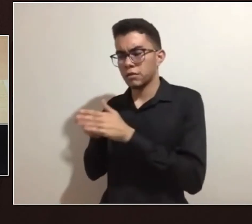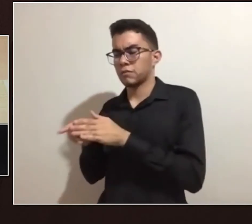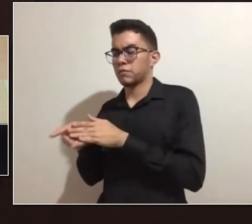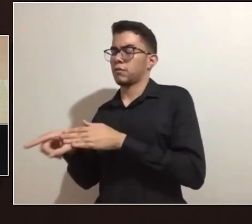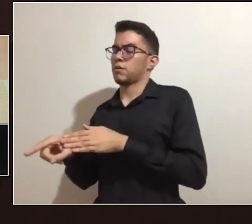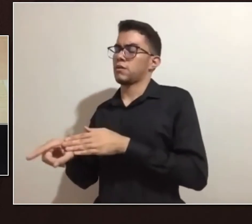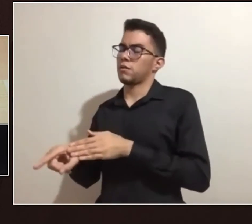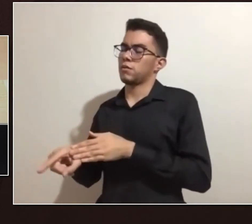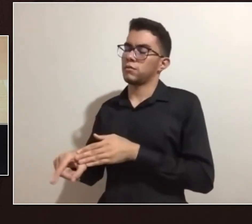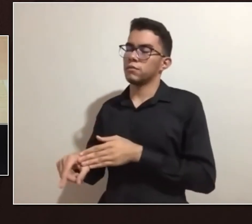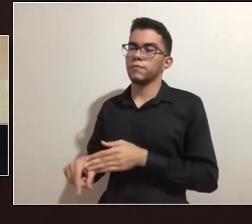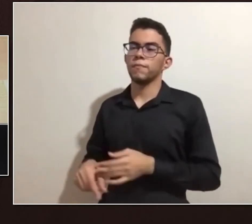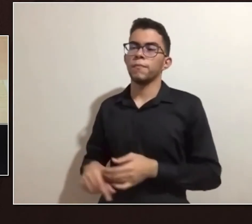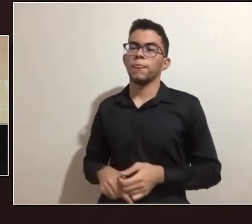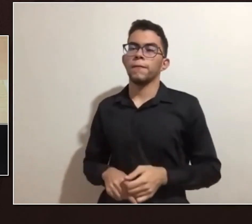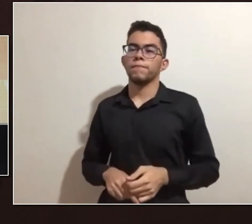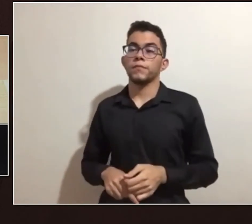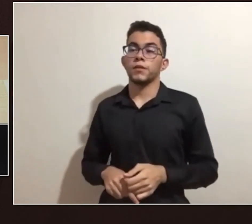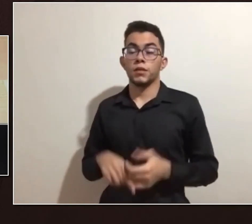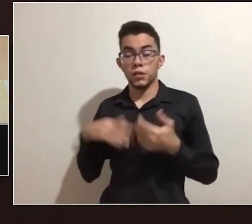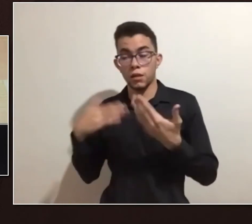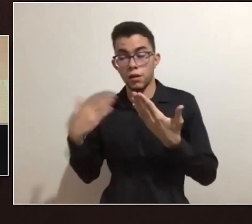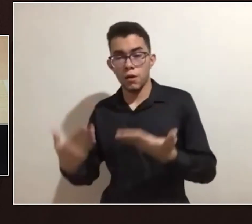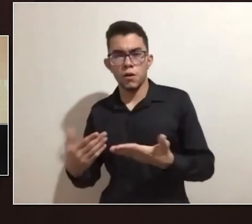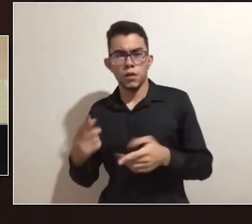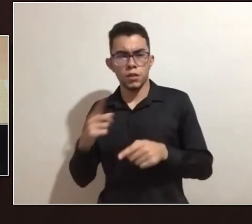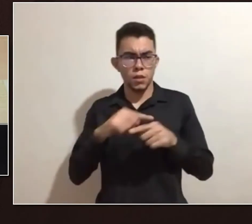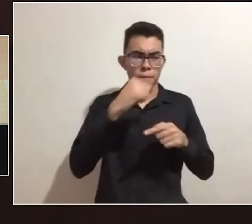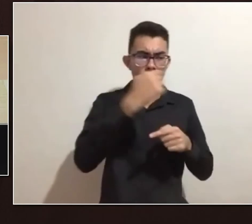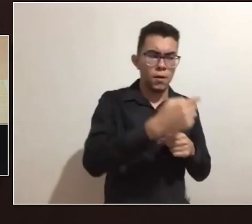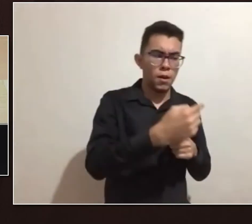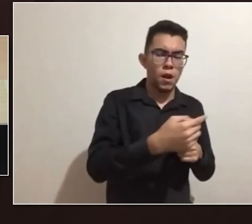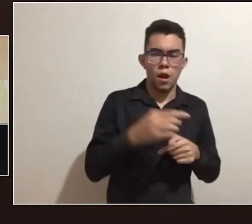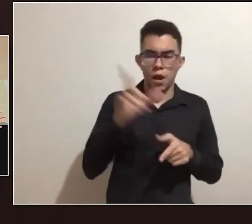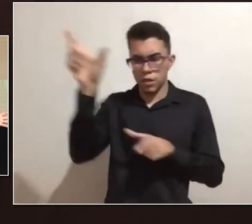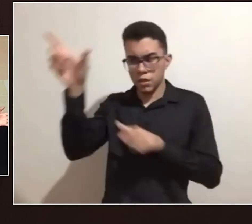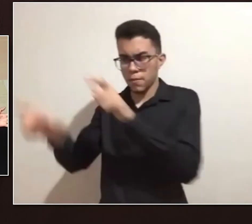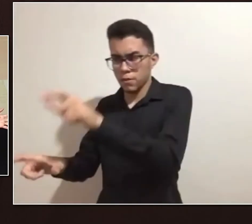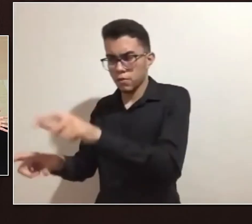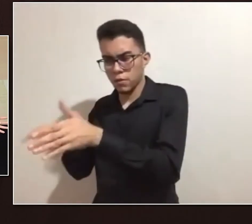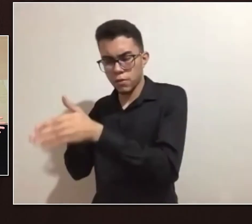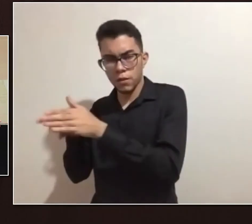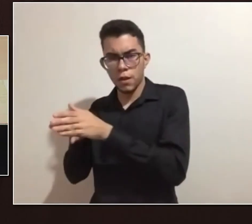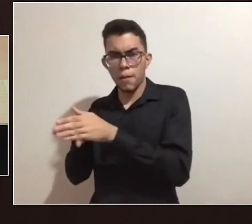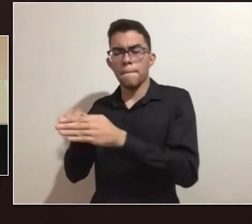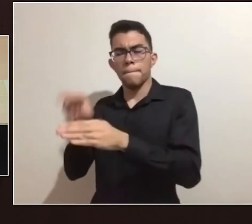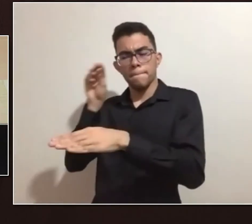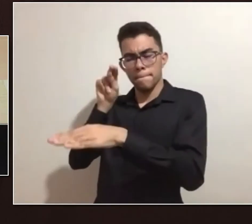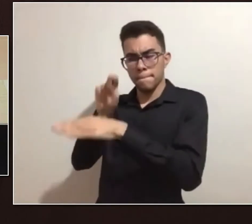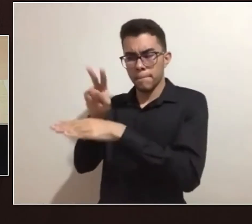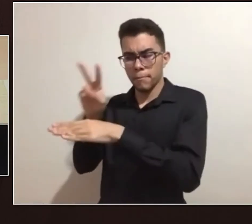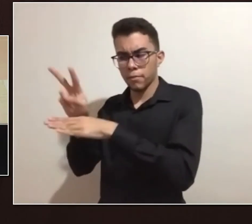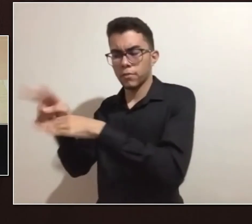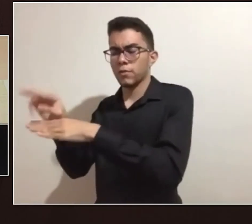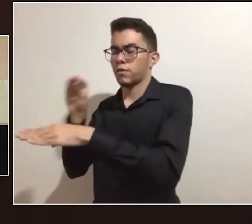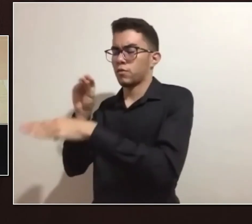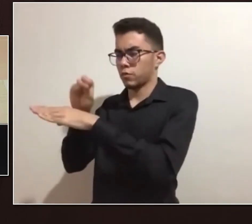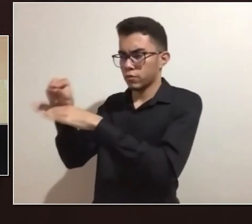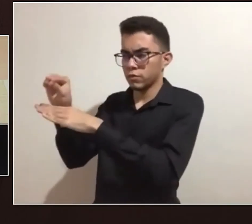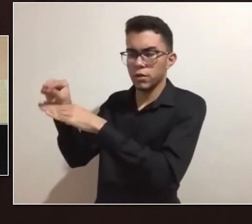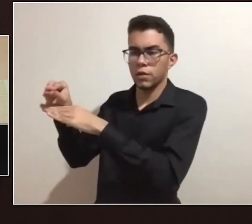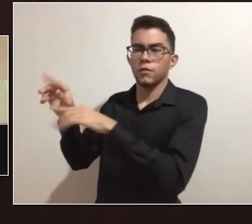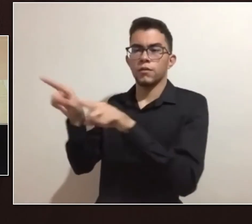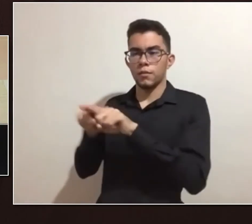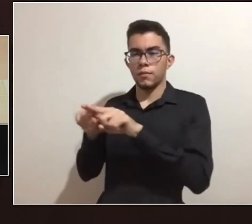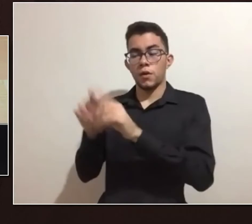e entregando para demais membros cuidarem, irmãos, está fechado o elo,